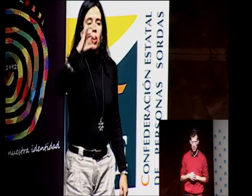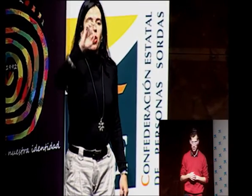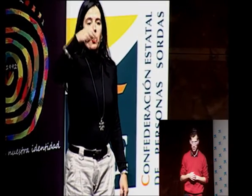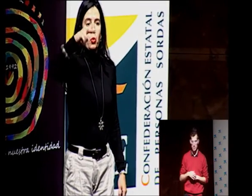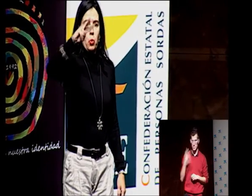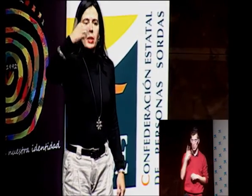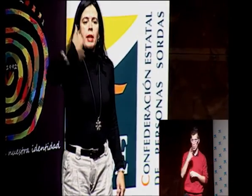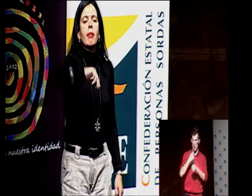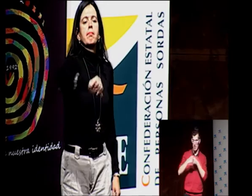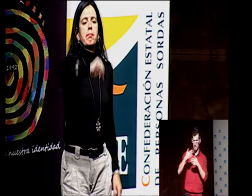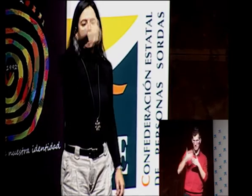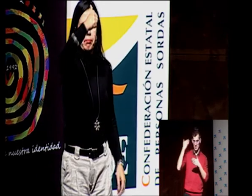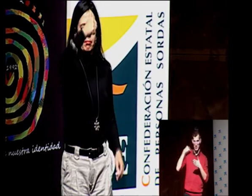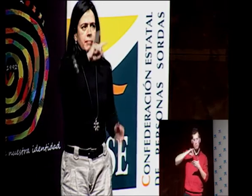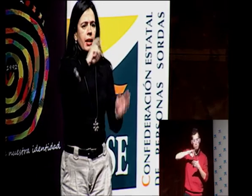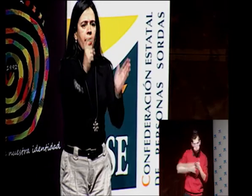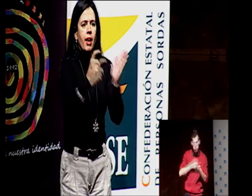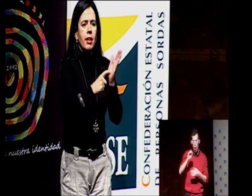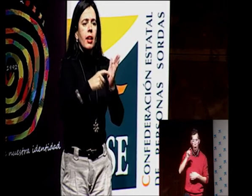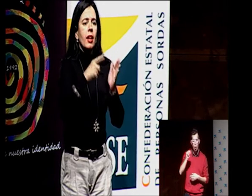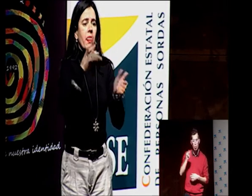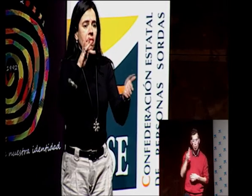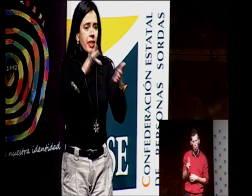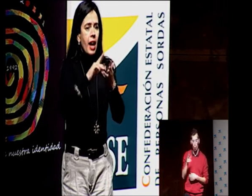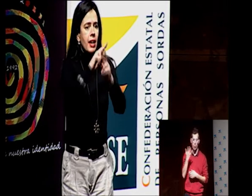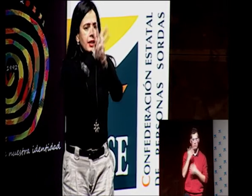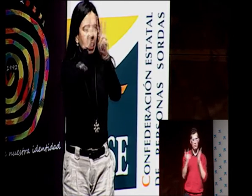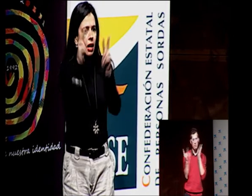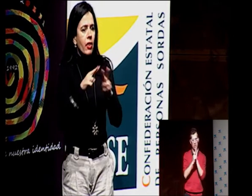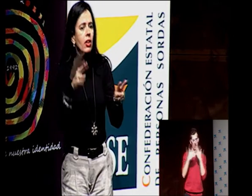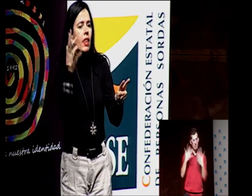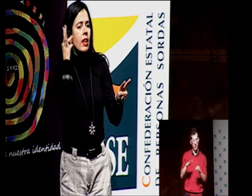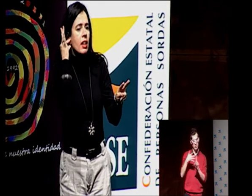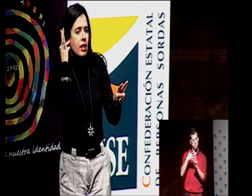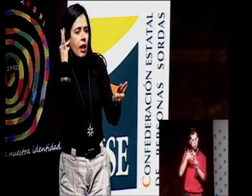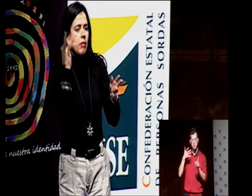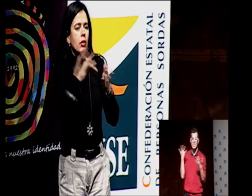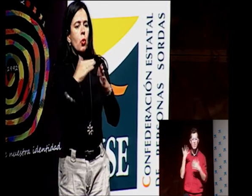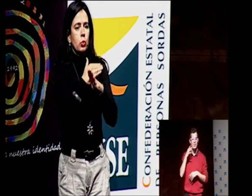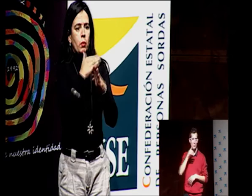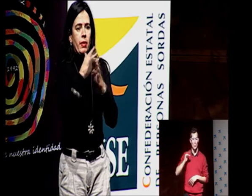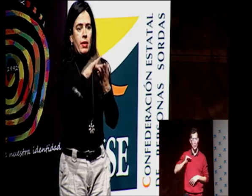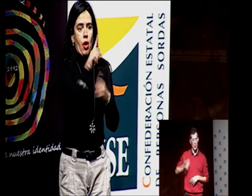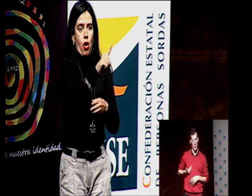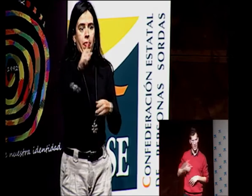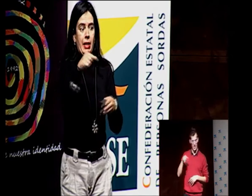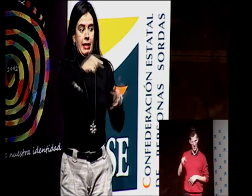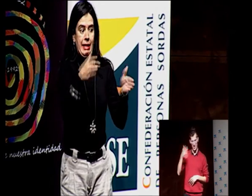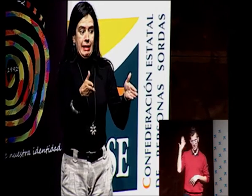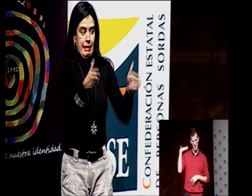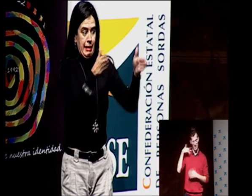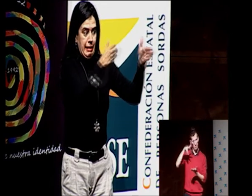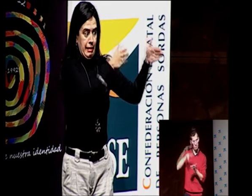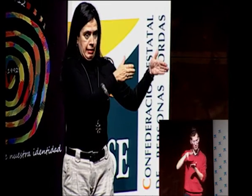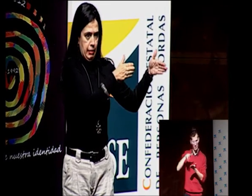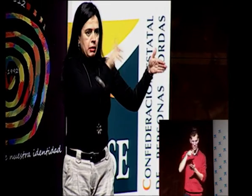perfección el año pasado Se ratificó en el Día Internacional de la mujer en octubre